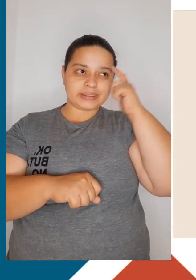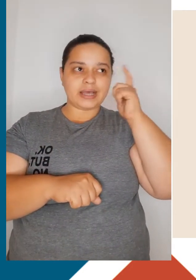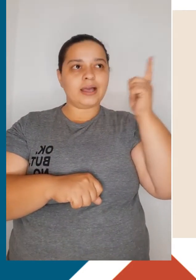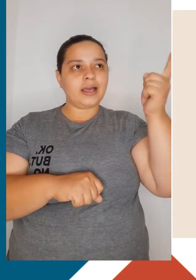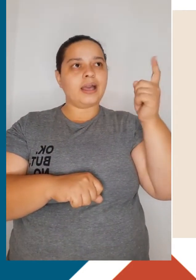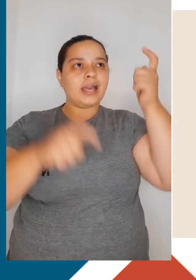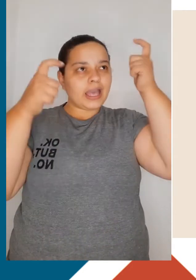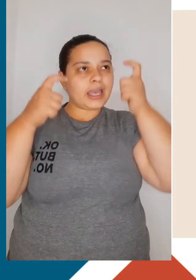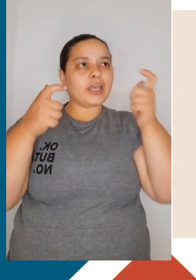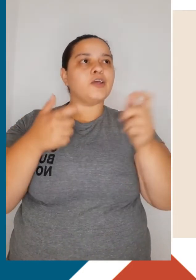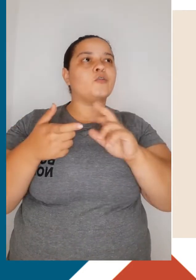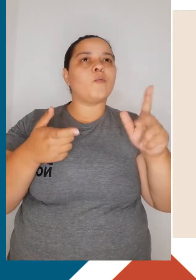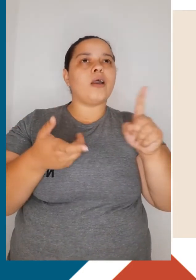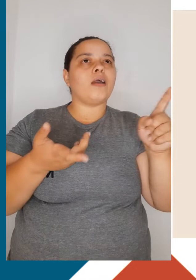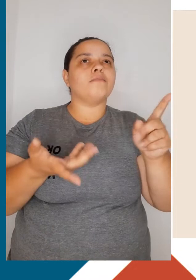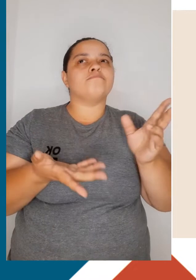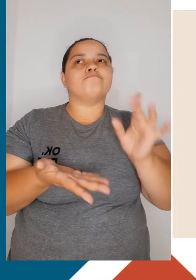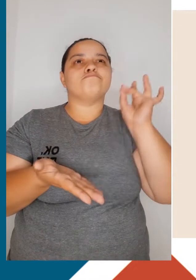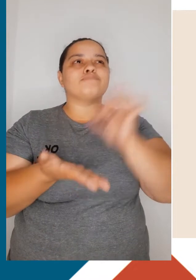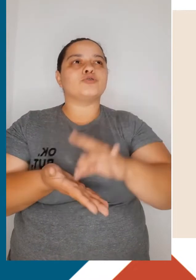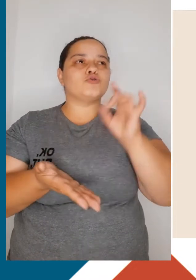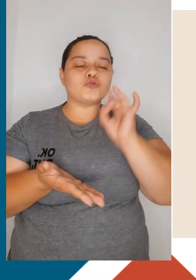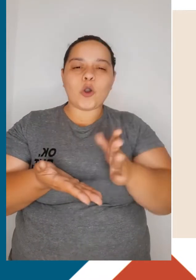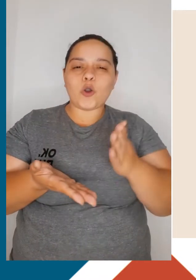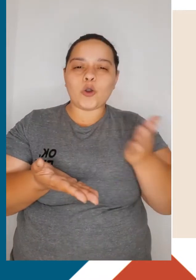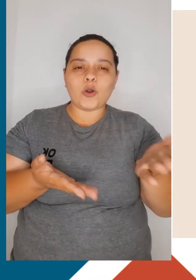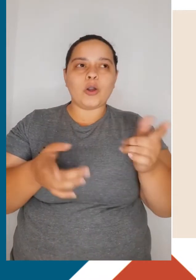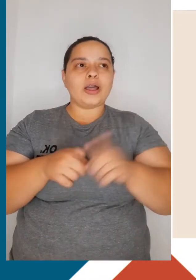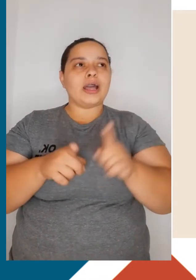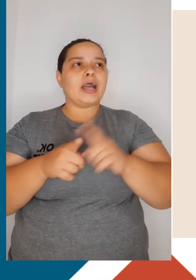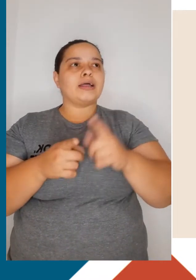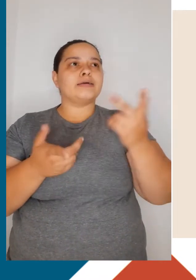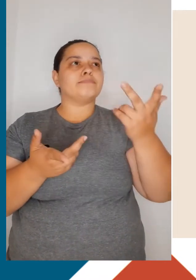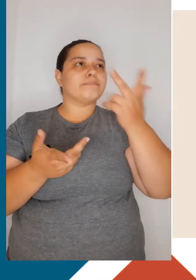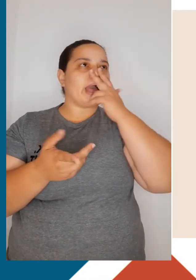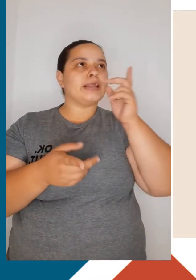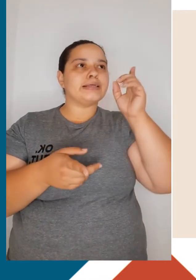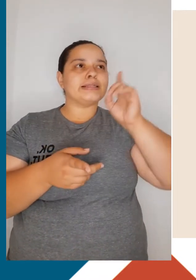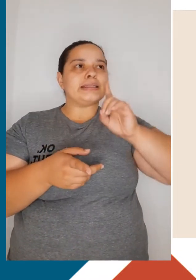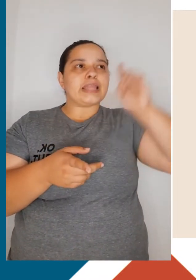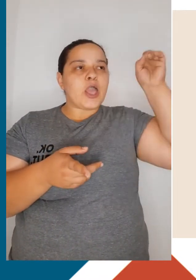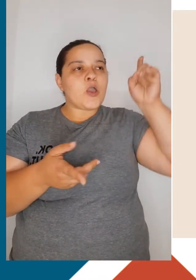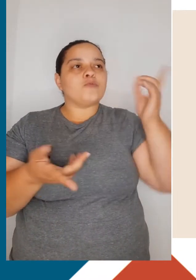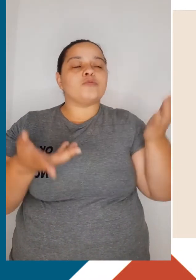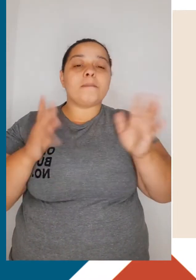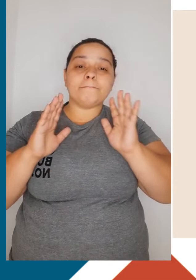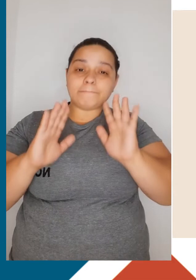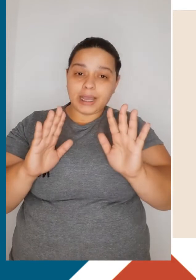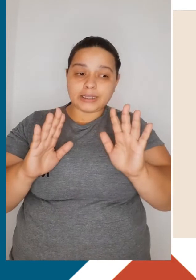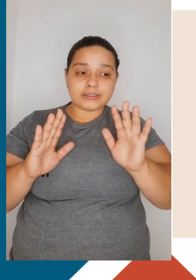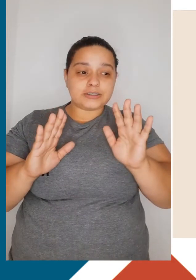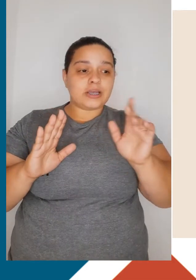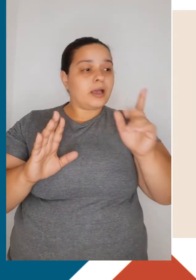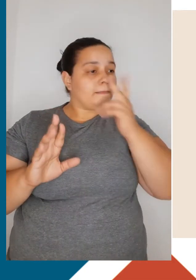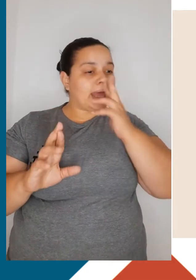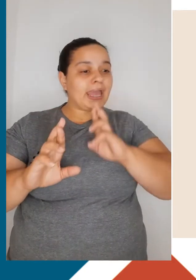rei não mais adivinha, não era legitimada pela natureza divina do soberano, mas sim pela